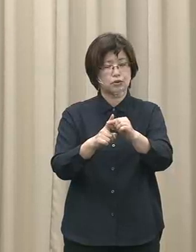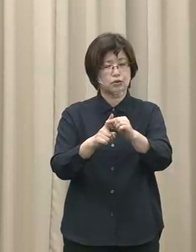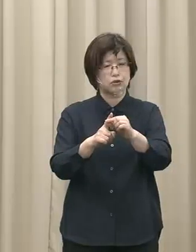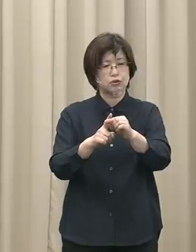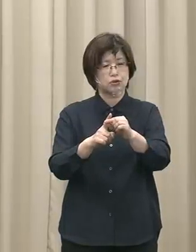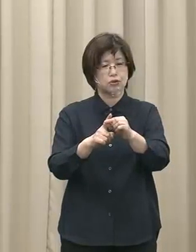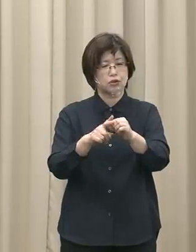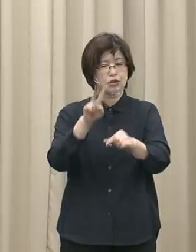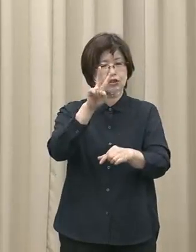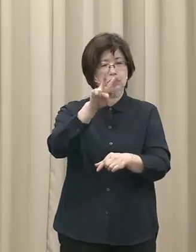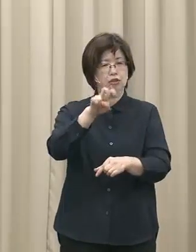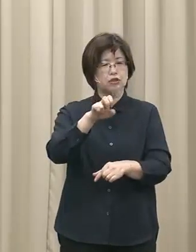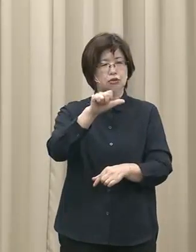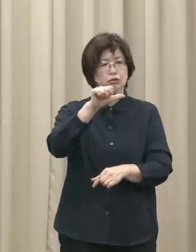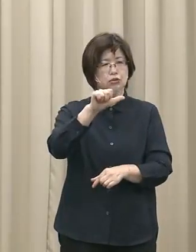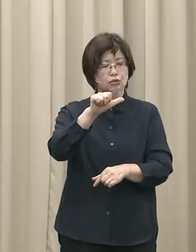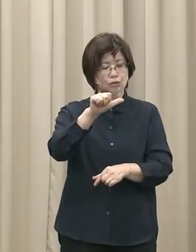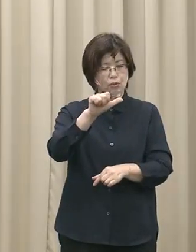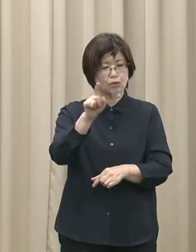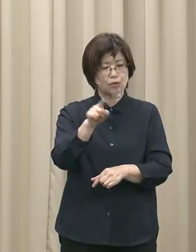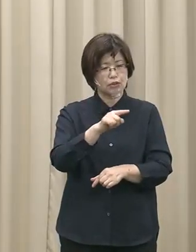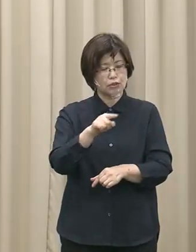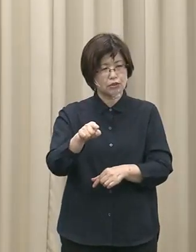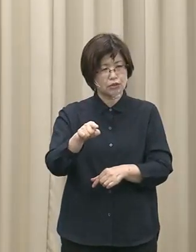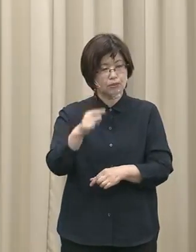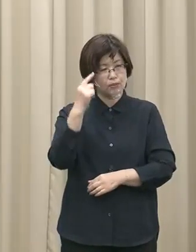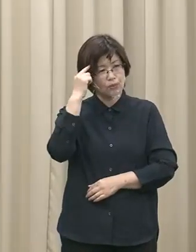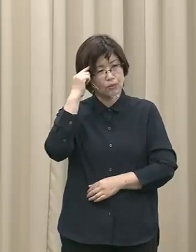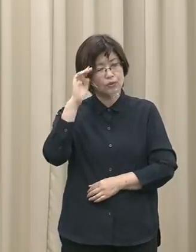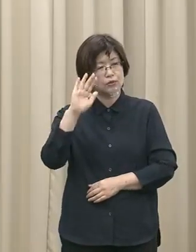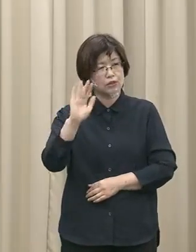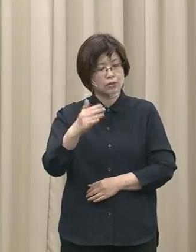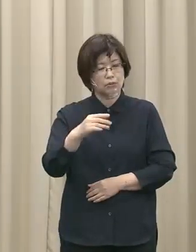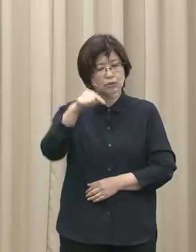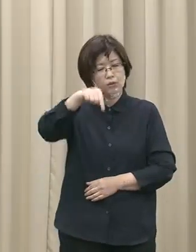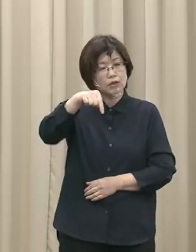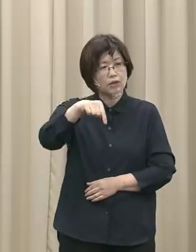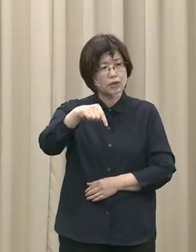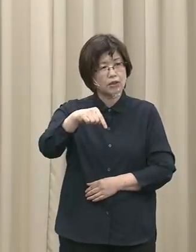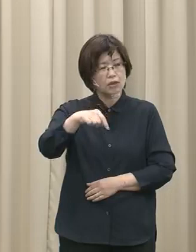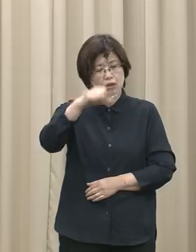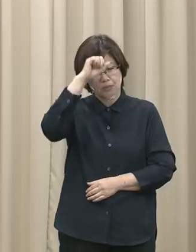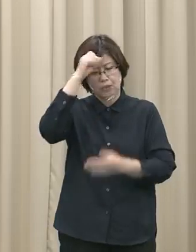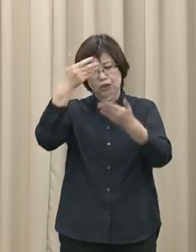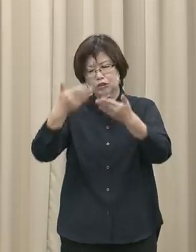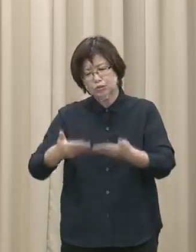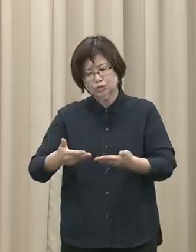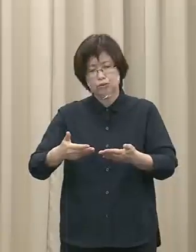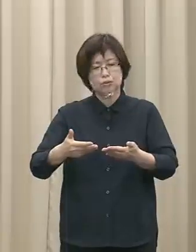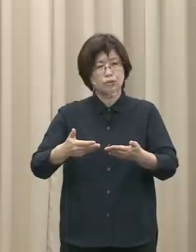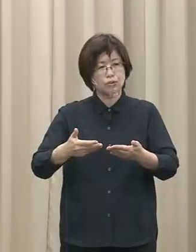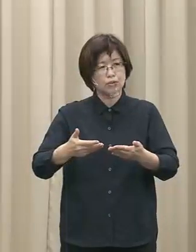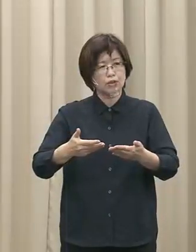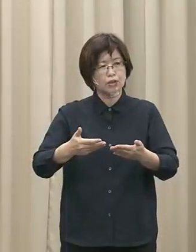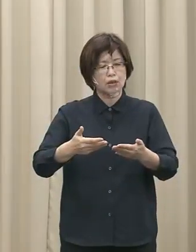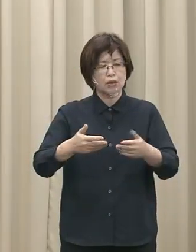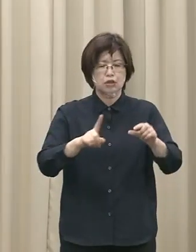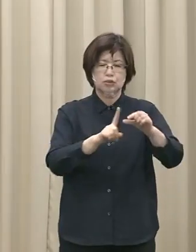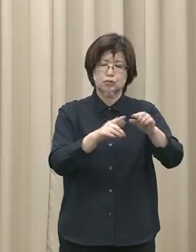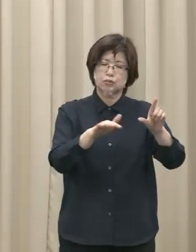25人ということでいいと思うんですけど、25人の方の中で重症の方とか中等症の方いらっしゃるんでしょう